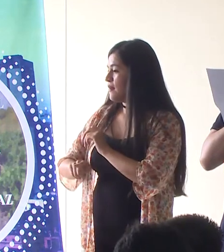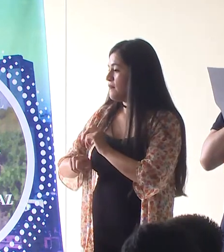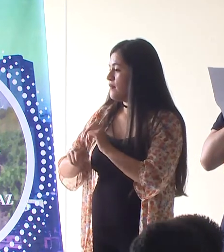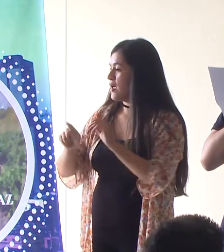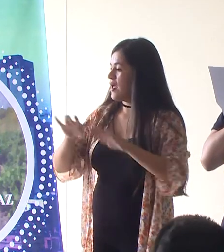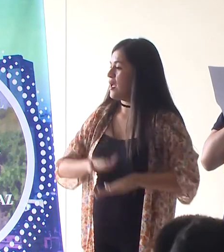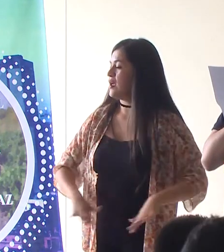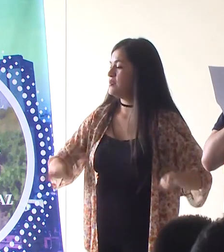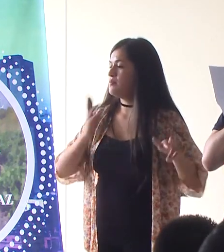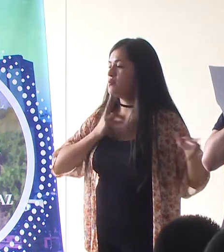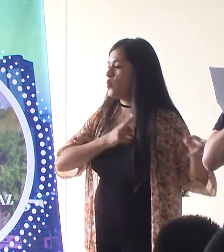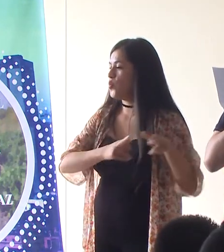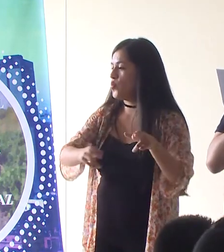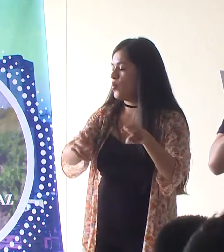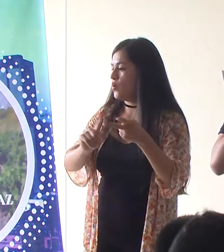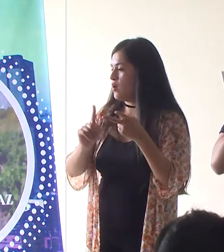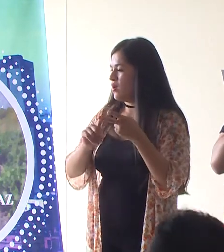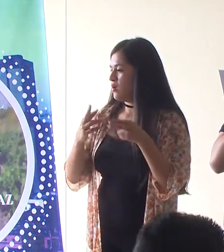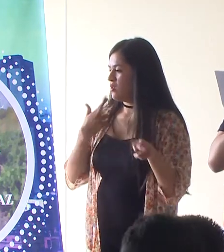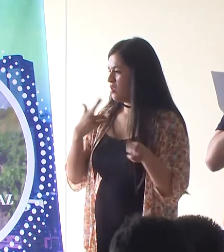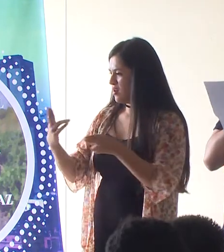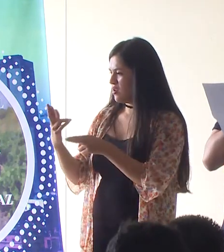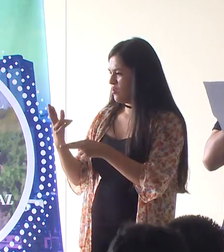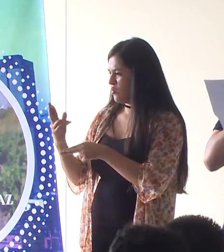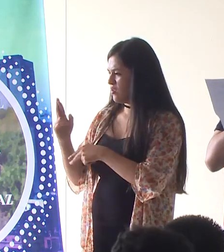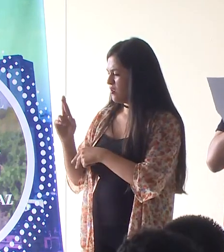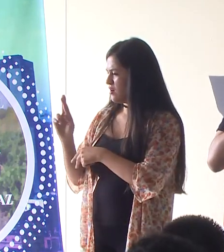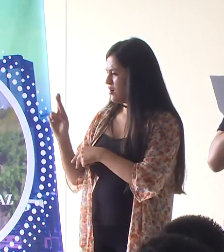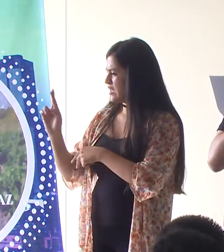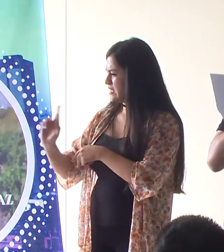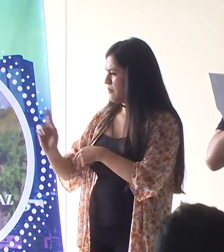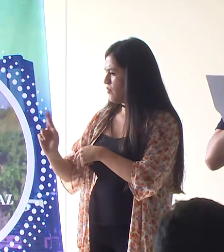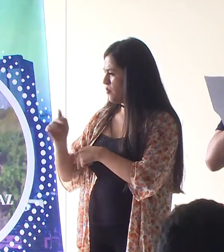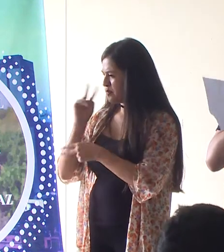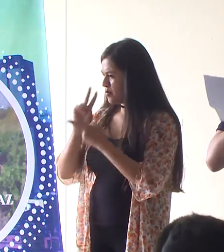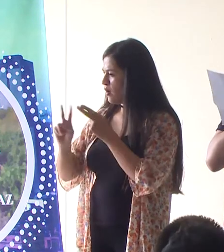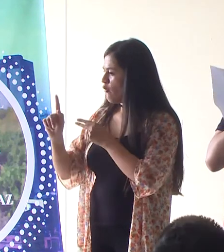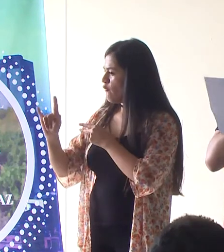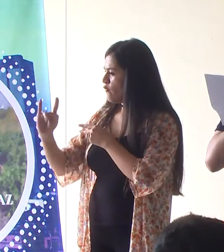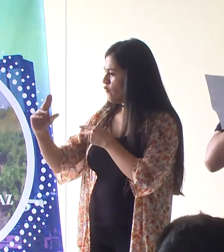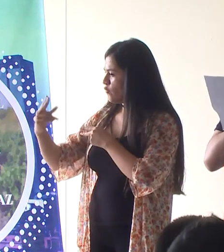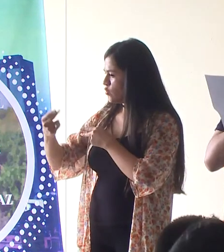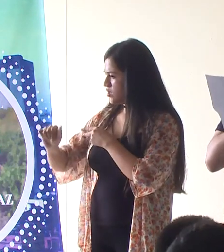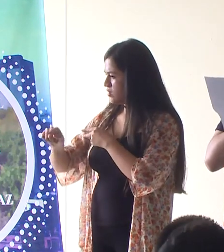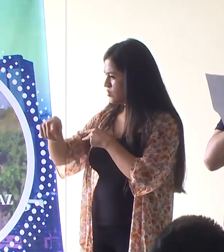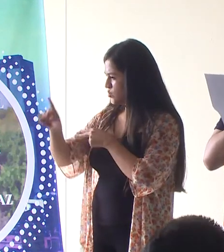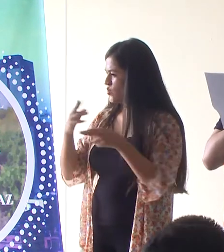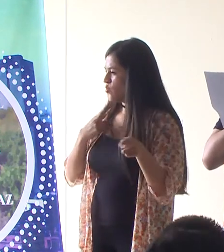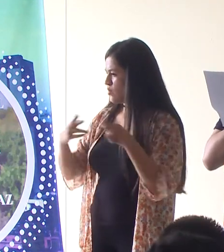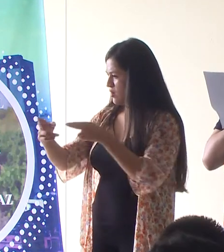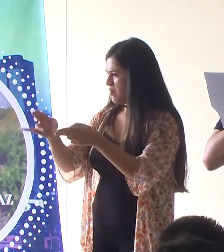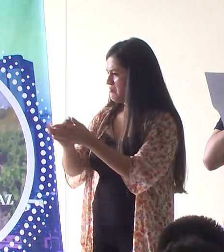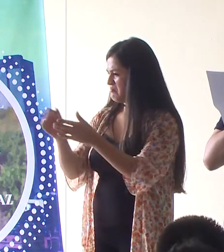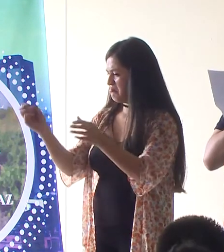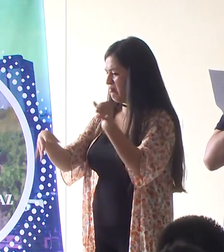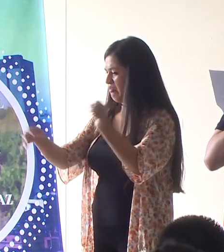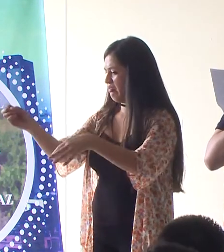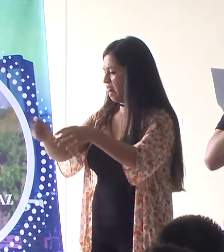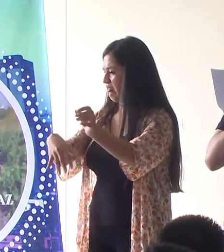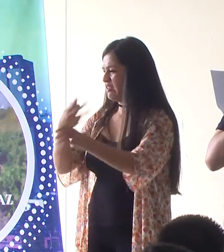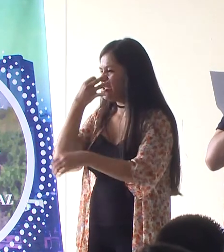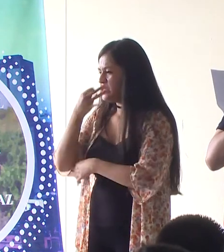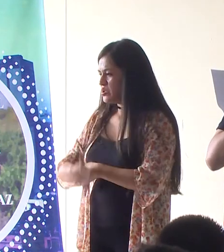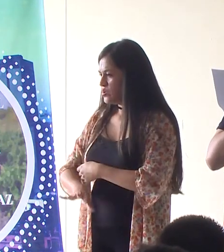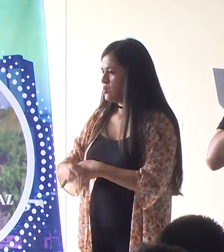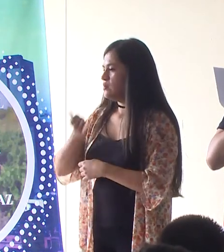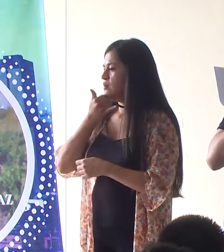del tunjuelo y del fichas están minadas desde su nacimiento con material orgánico y desechos industriales a la contaminación